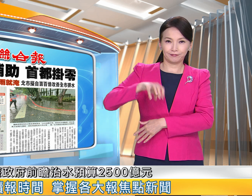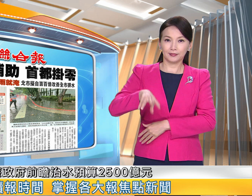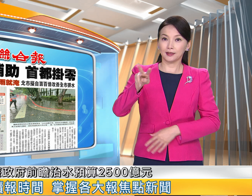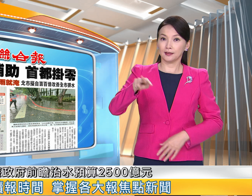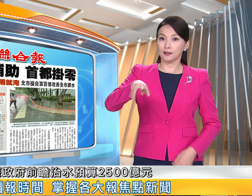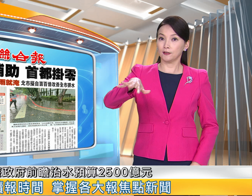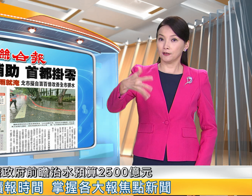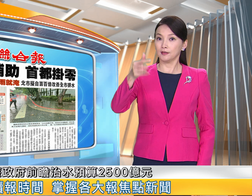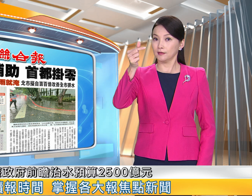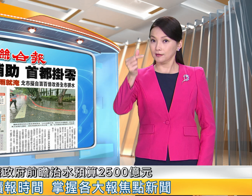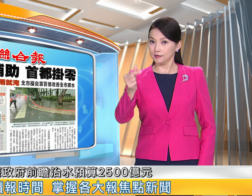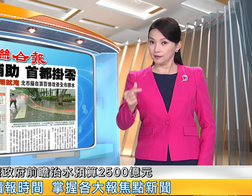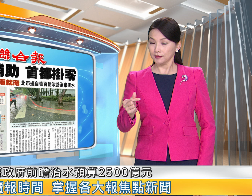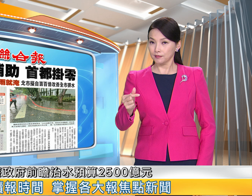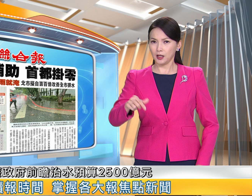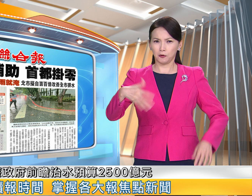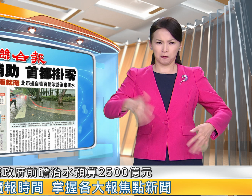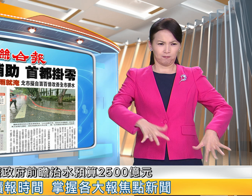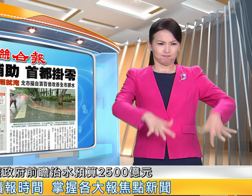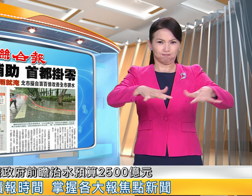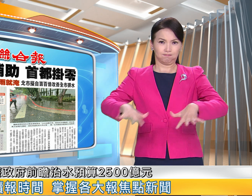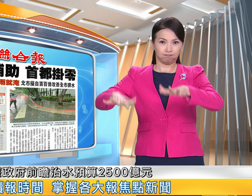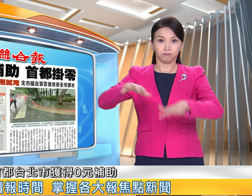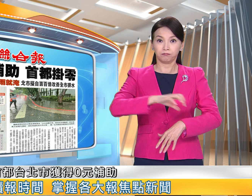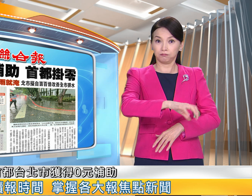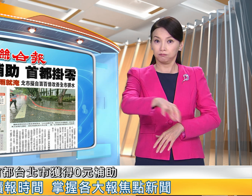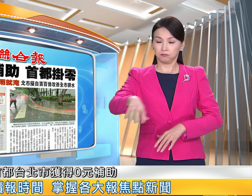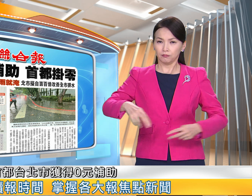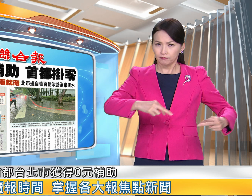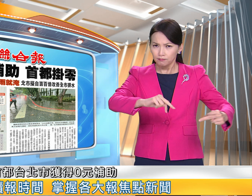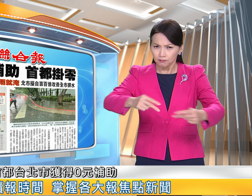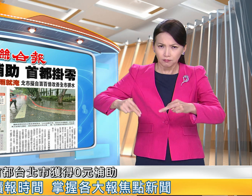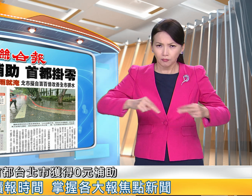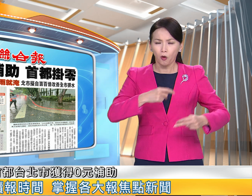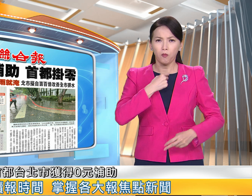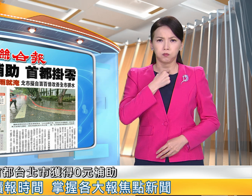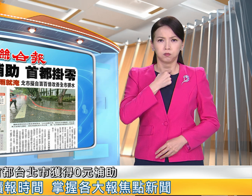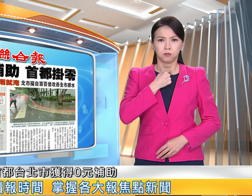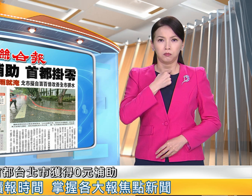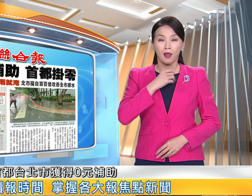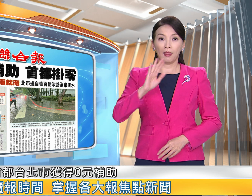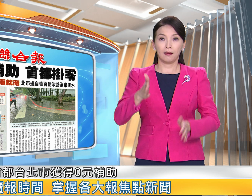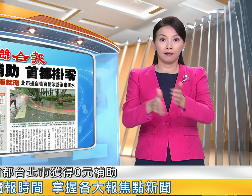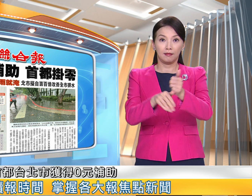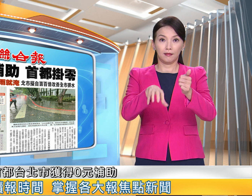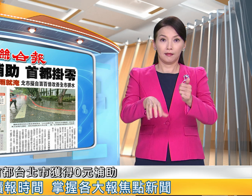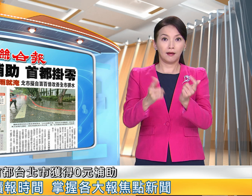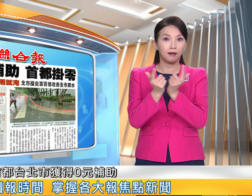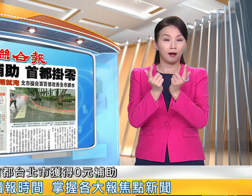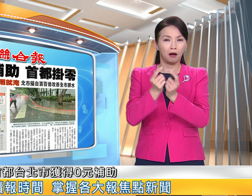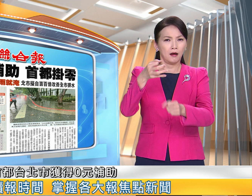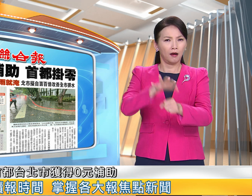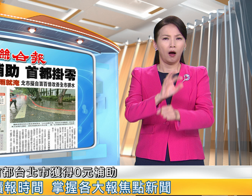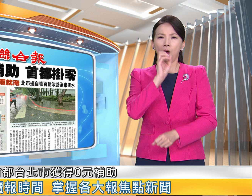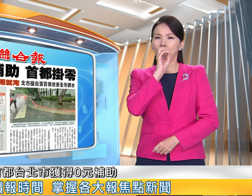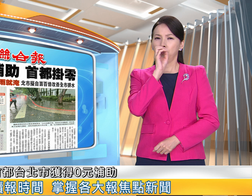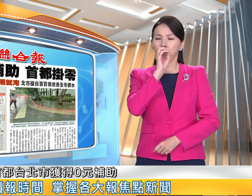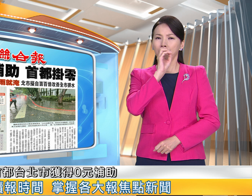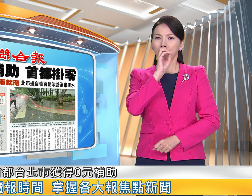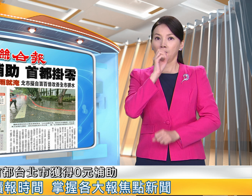算。2500亿元，首都台北市获得了零元的补助，但是